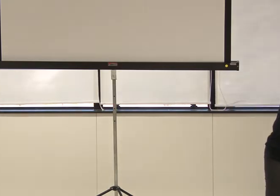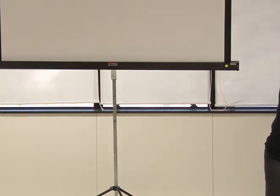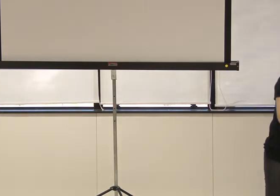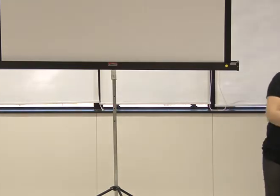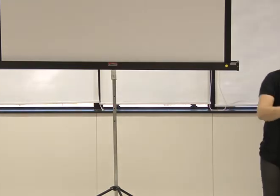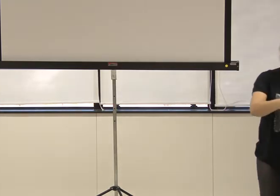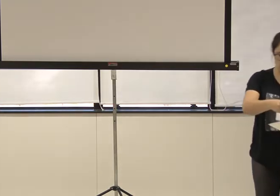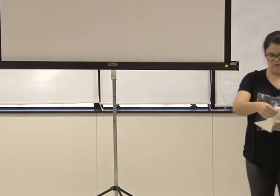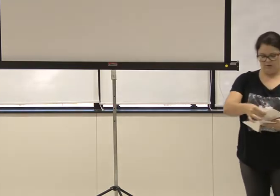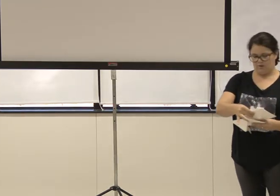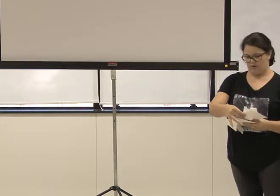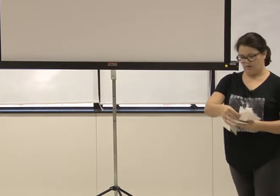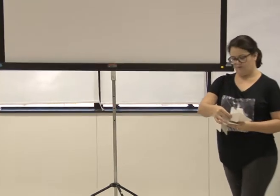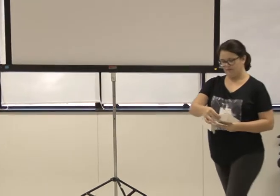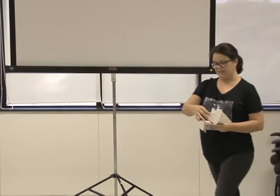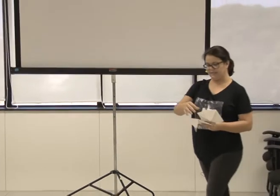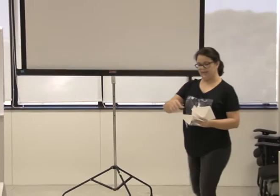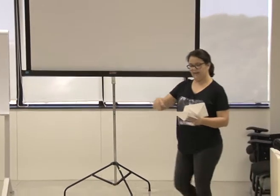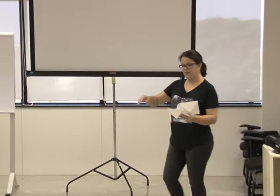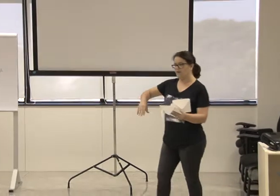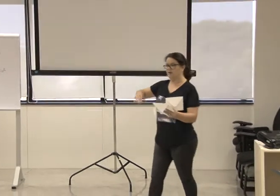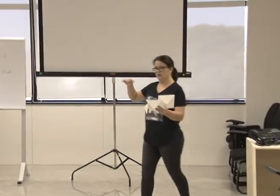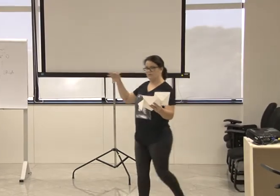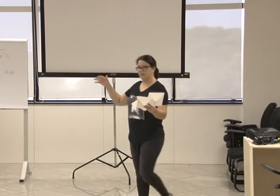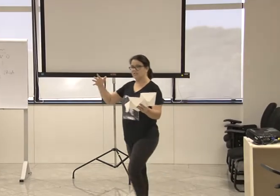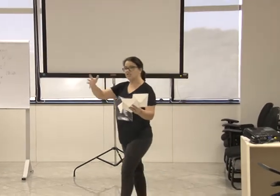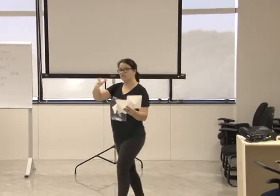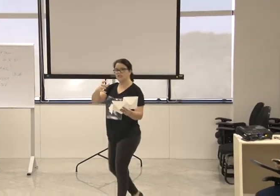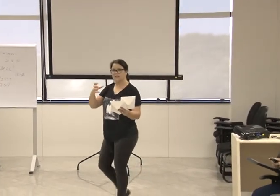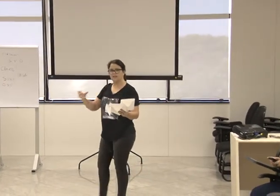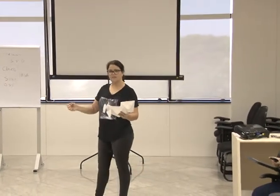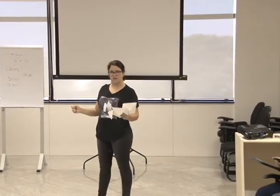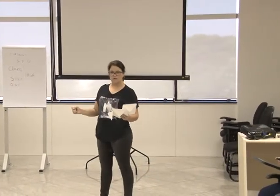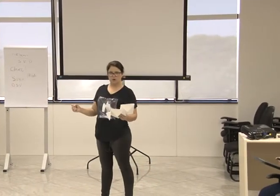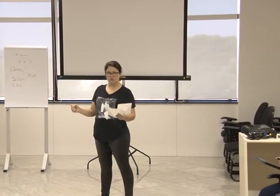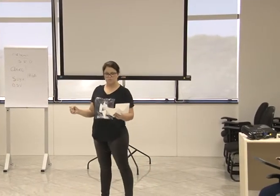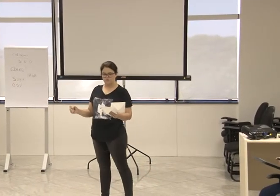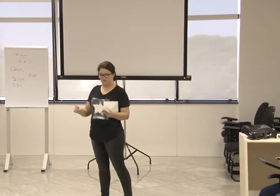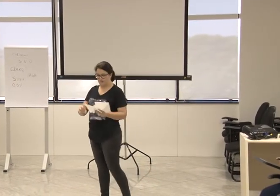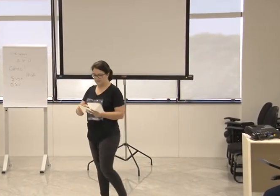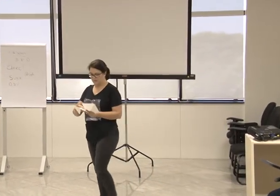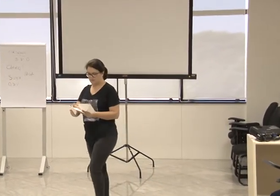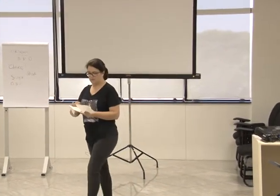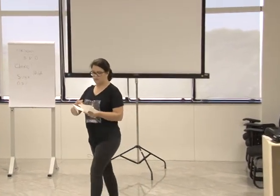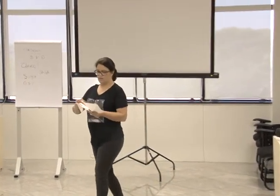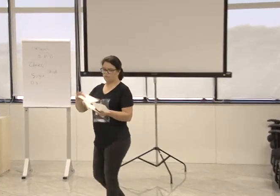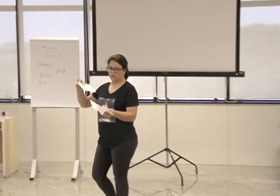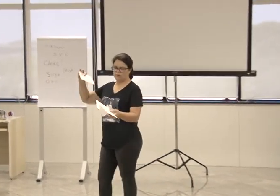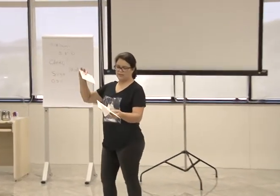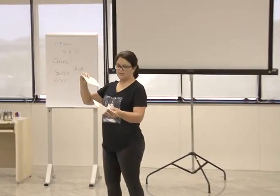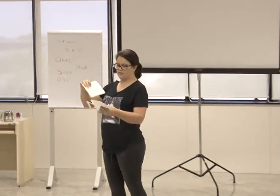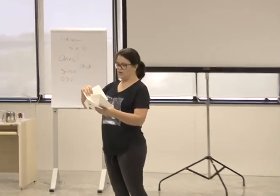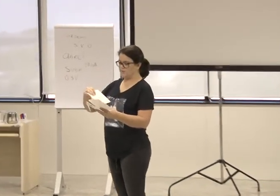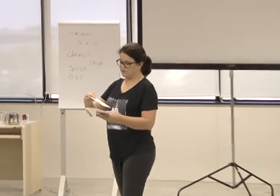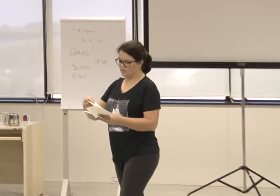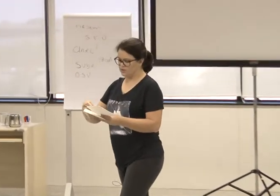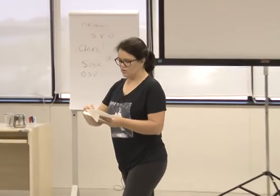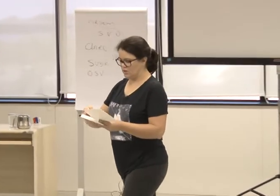vão fazer para a gente entender, ver qual tipo de frase. Então, eu tenho 3 envelopes. Vocês podem escolher